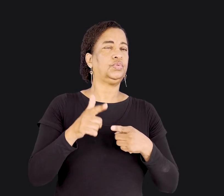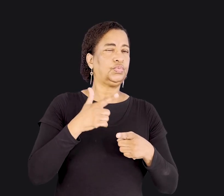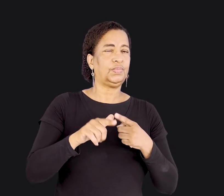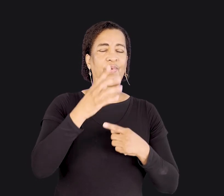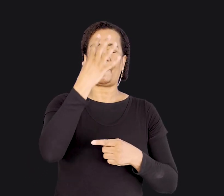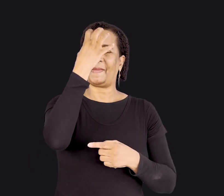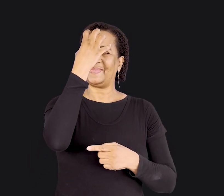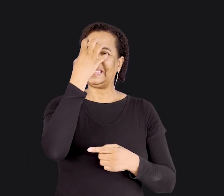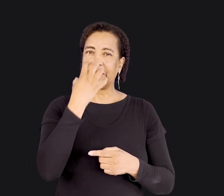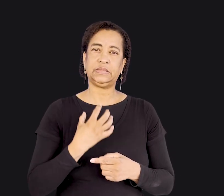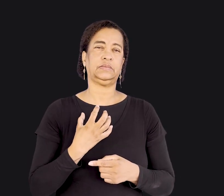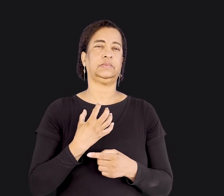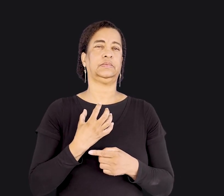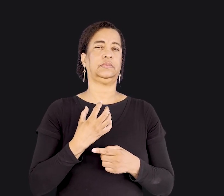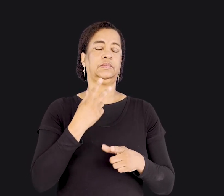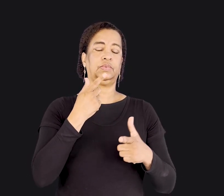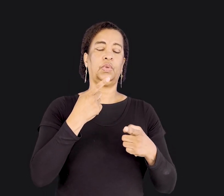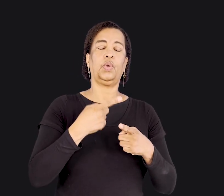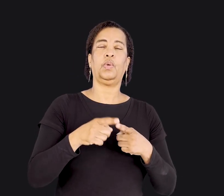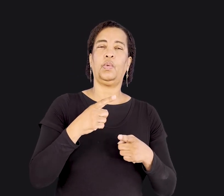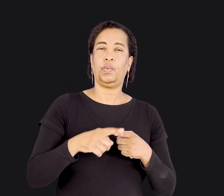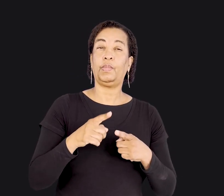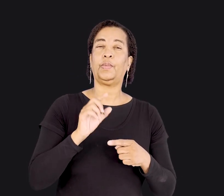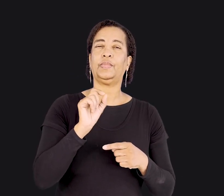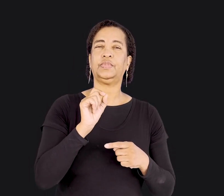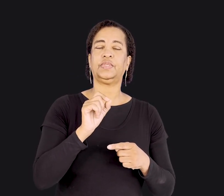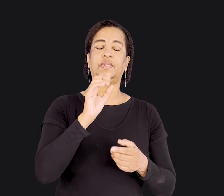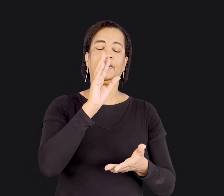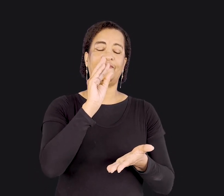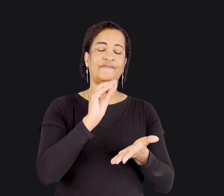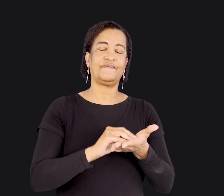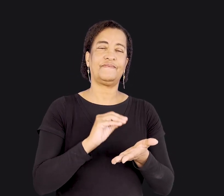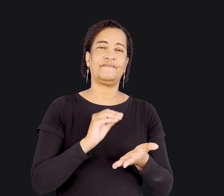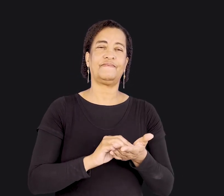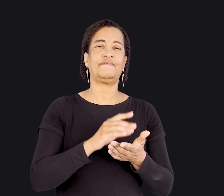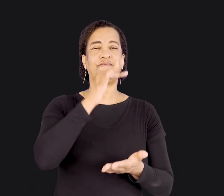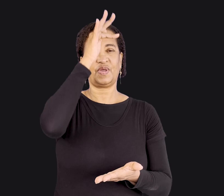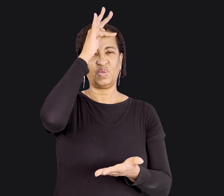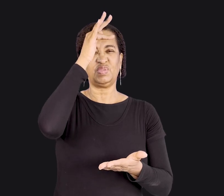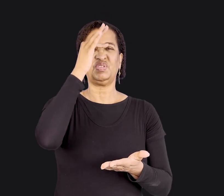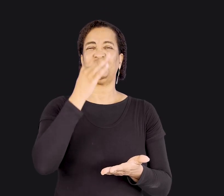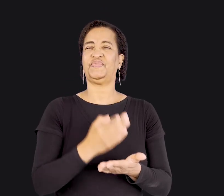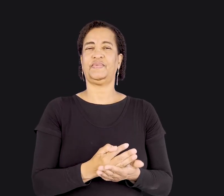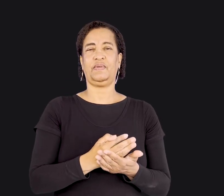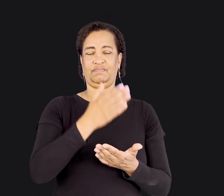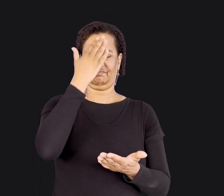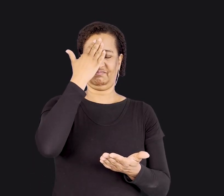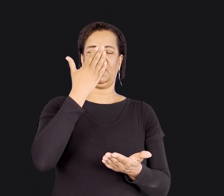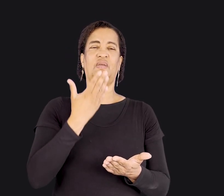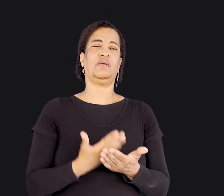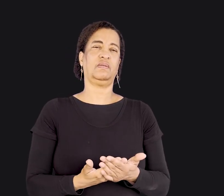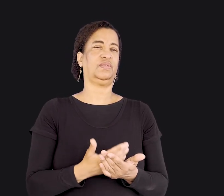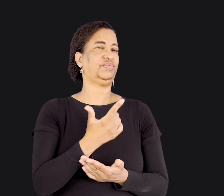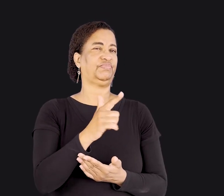mais sério, o problema da falta de fé, da incredulidade. Os